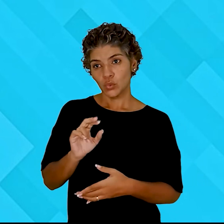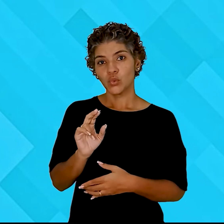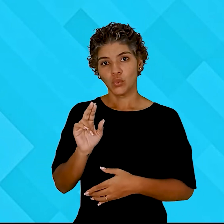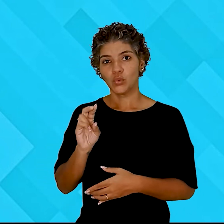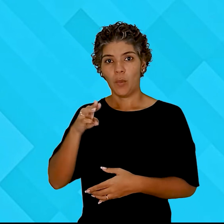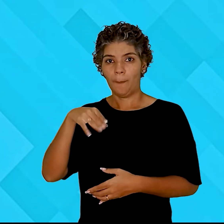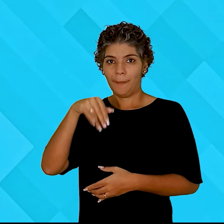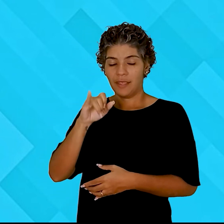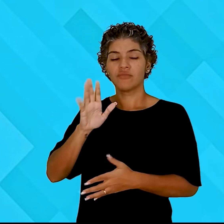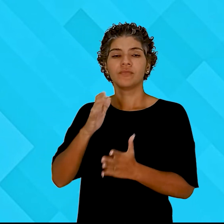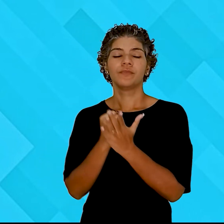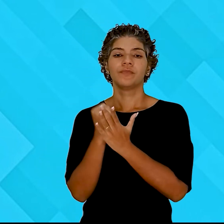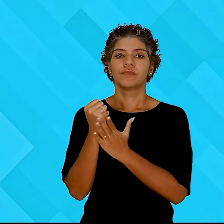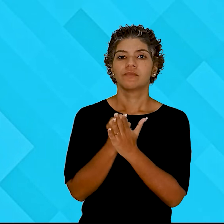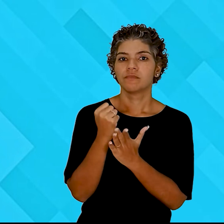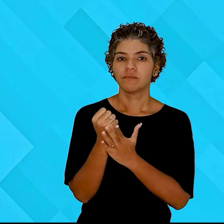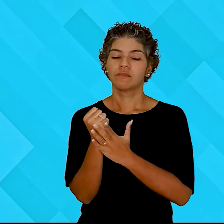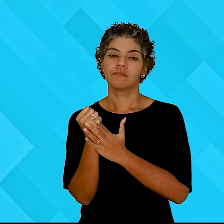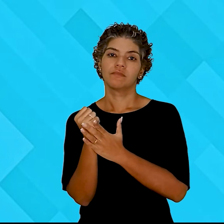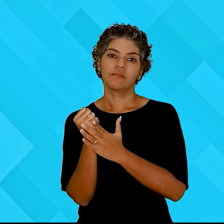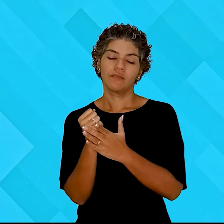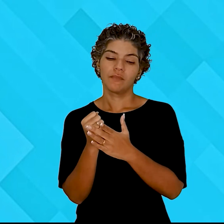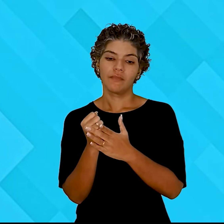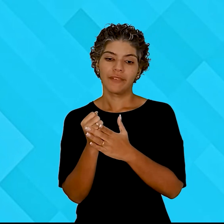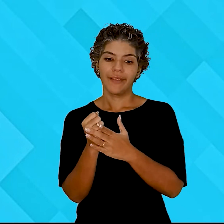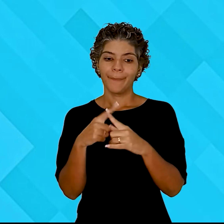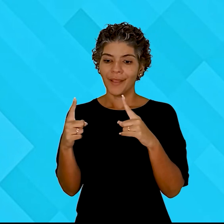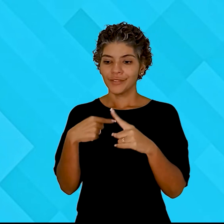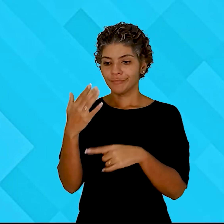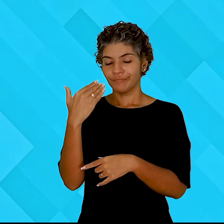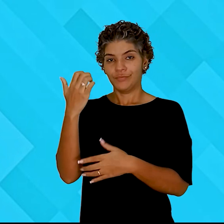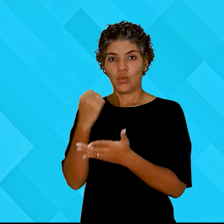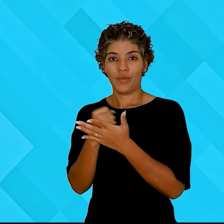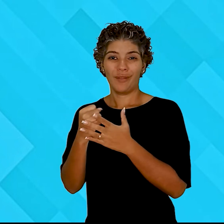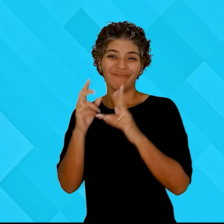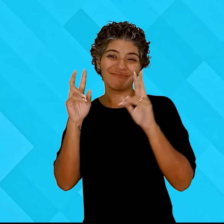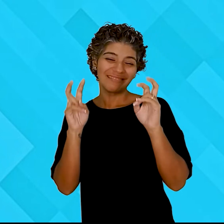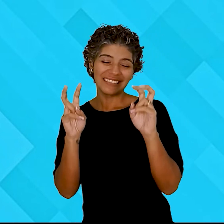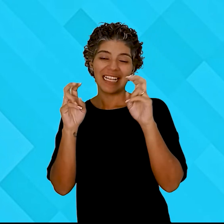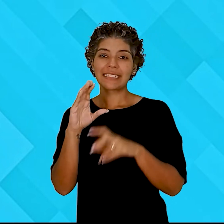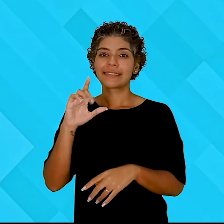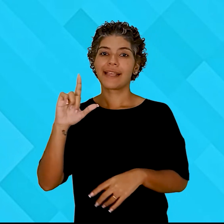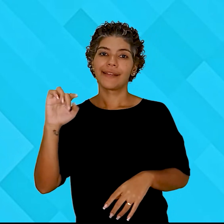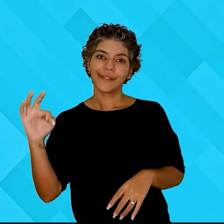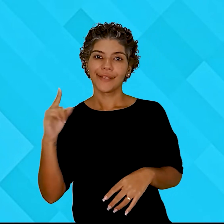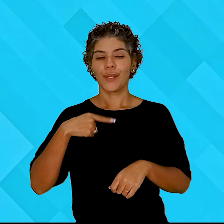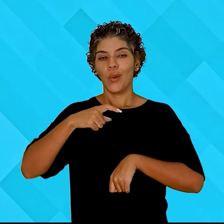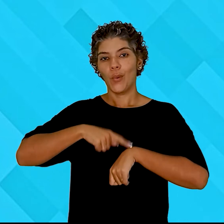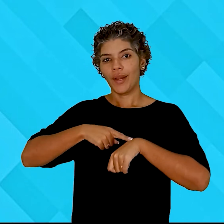com condições de trabalho como se fosse CLT, né, o horário de entrada, saída, todos os deveres, mas sem nenhum